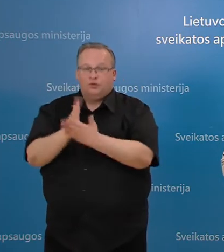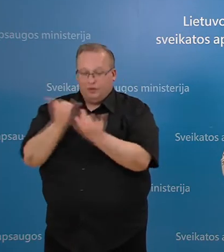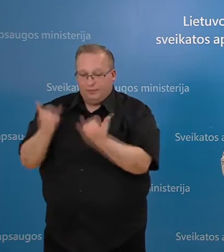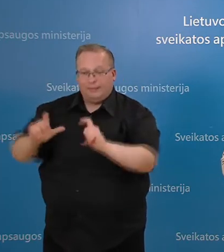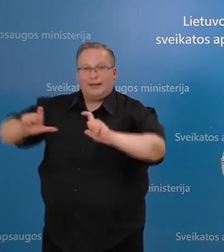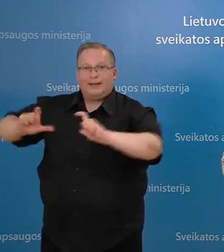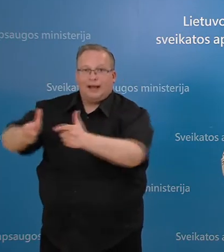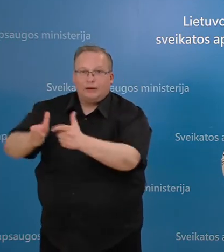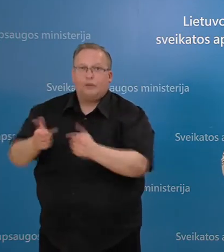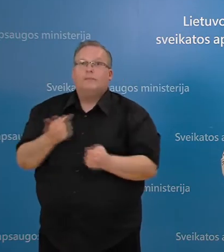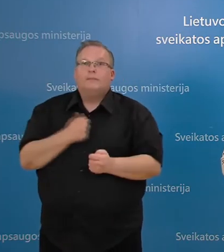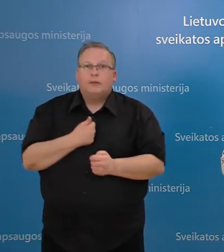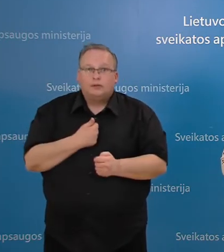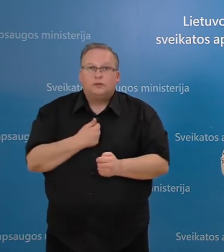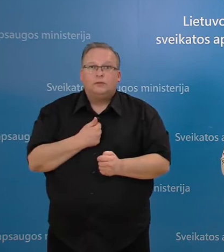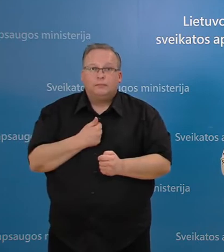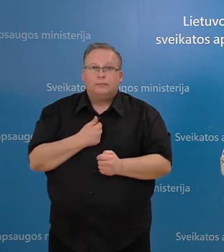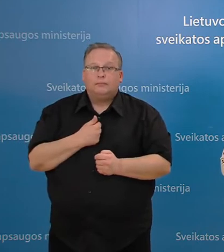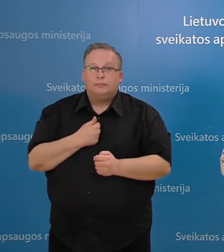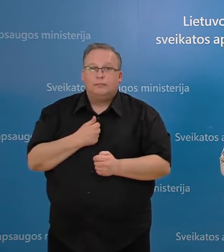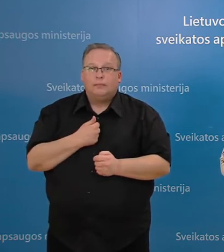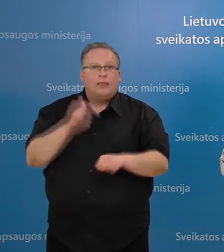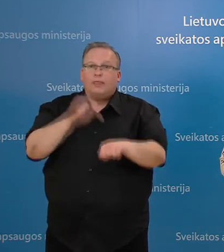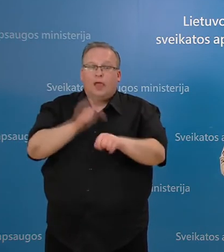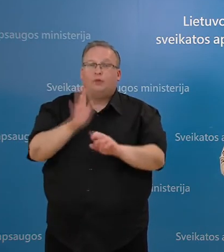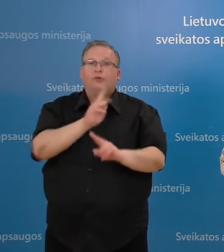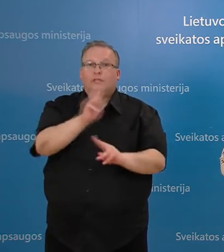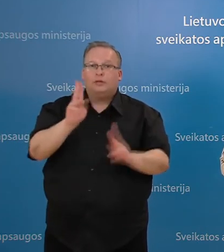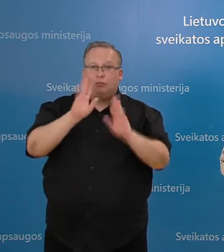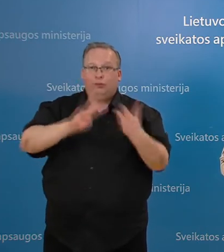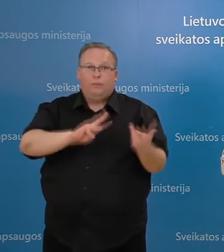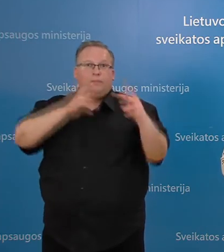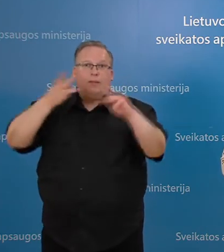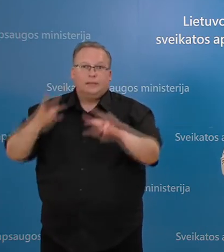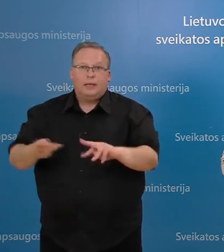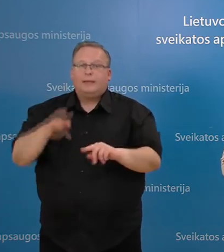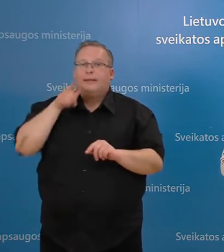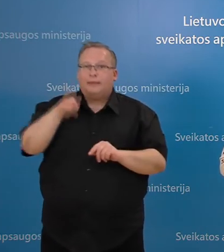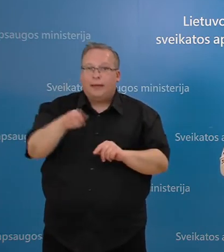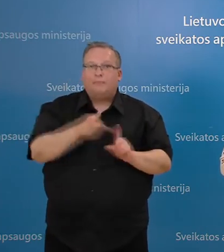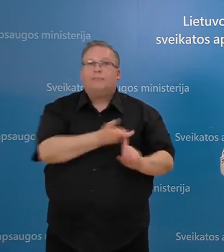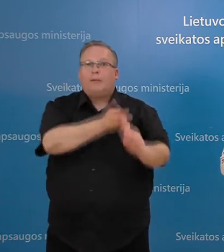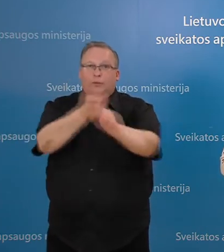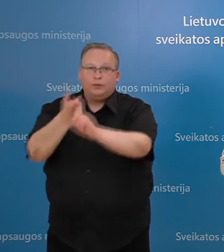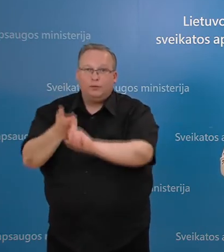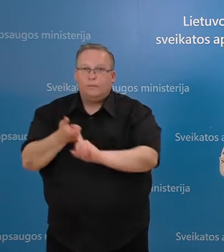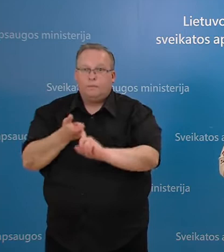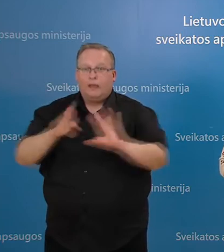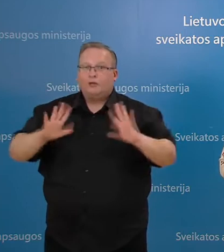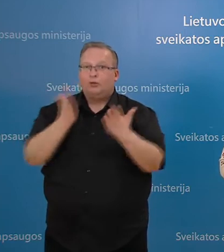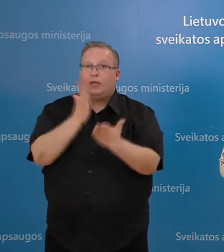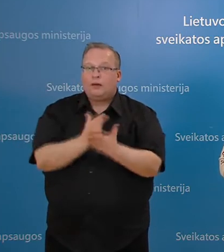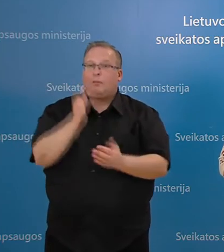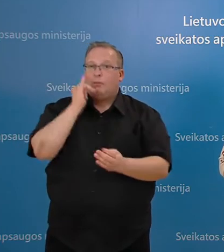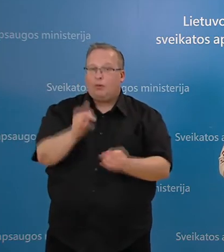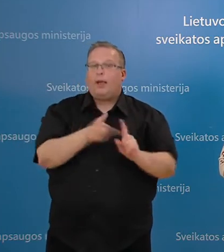na, aš net nejaučiu, kad kažkas būtų labai pasikeitę, tik tai, kad ta epidemiologinė situacija yra nepalankina, yra